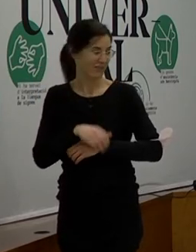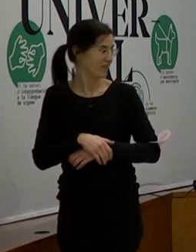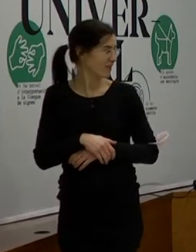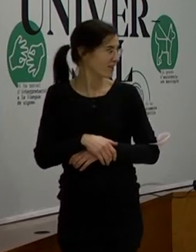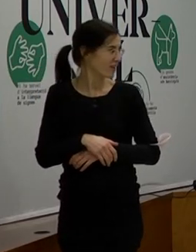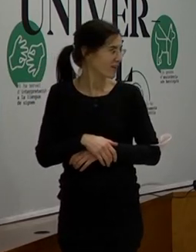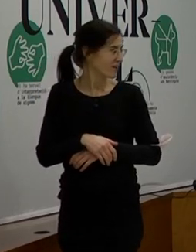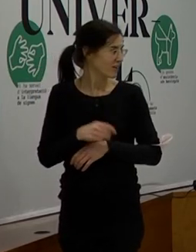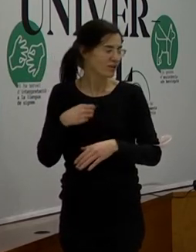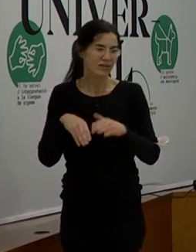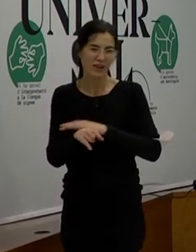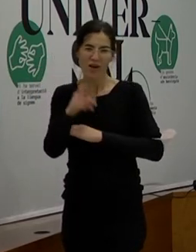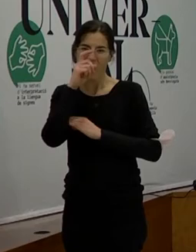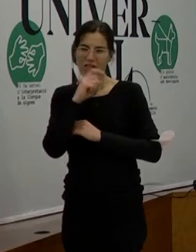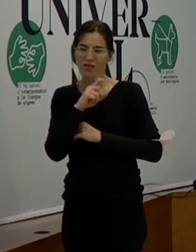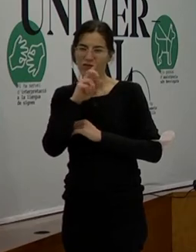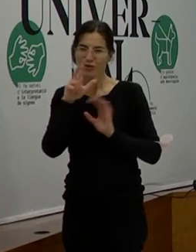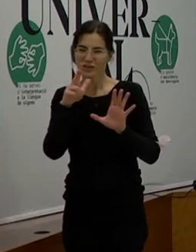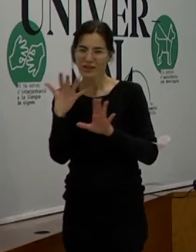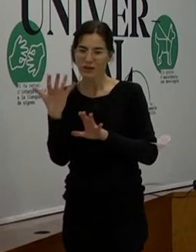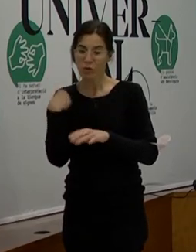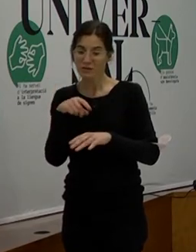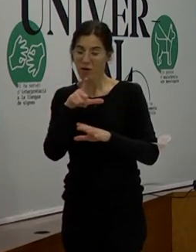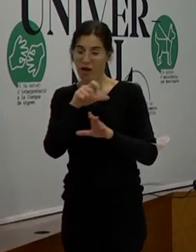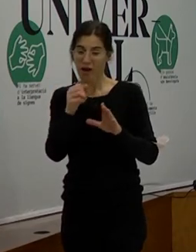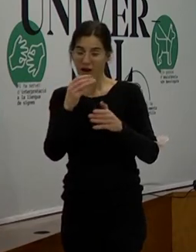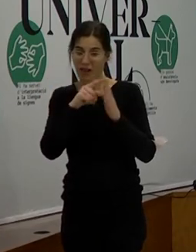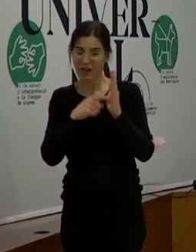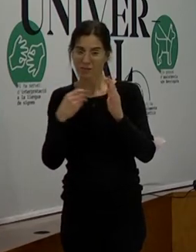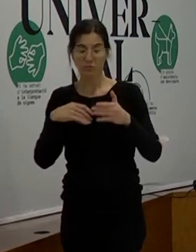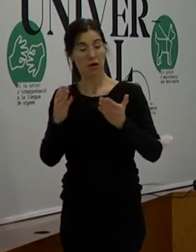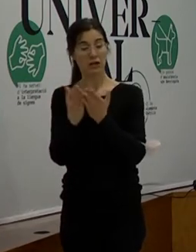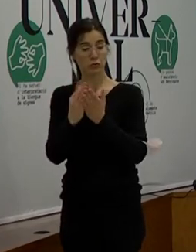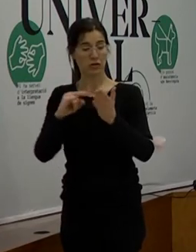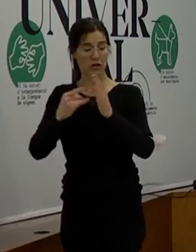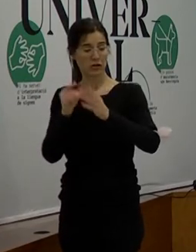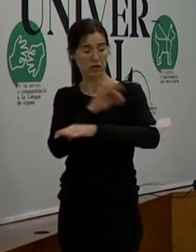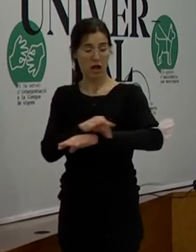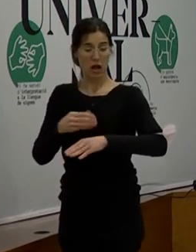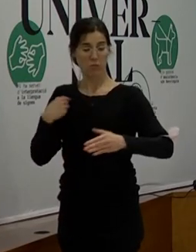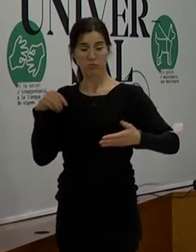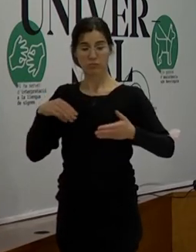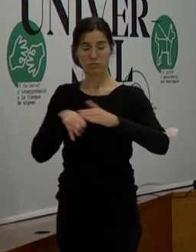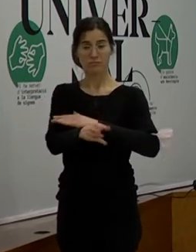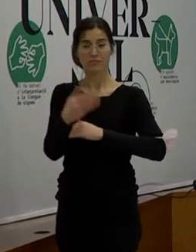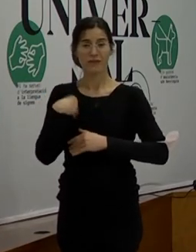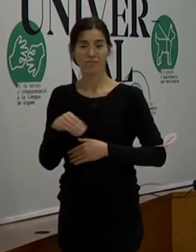jo vaig entrar al 85. Aleshores, clar, havia sortit el nou decret i a l'estudiant d'arquitectura, Rovira Beleta, t'ha tocat.